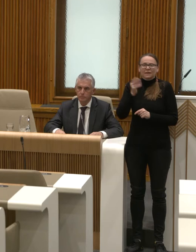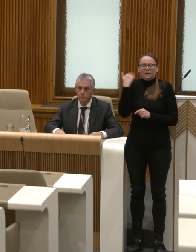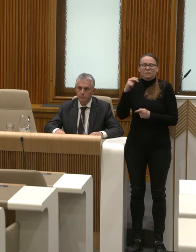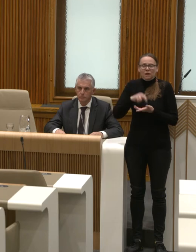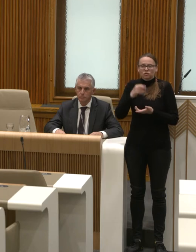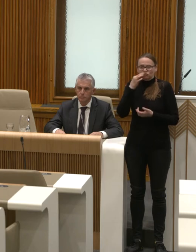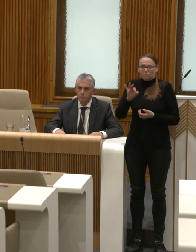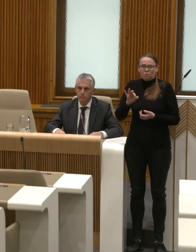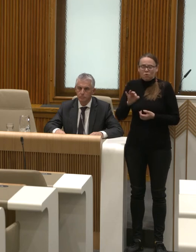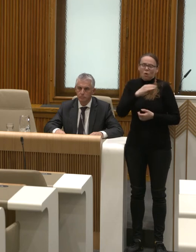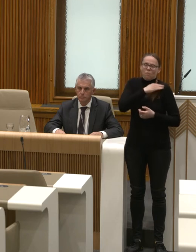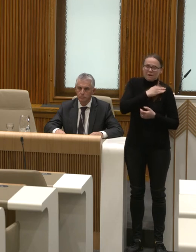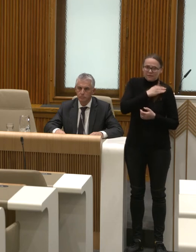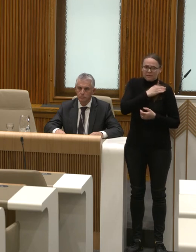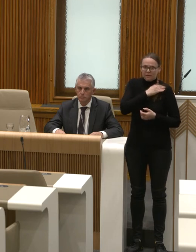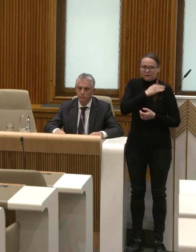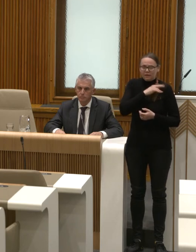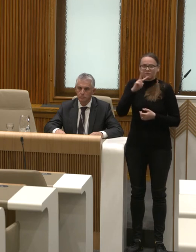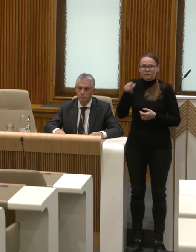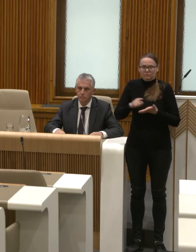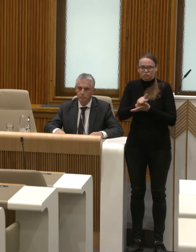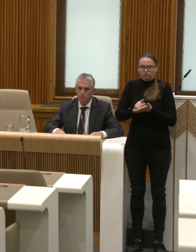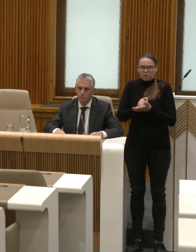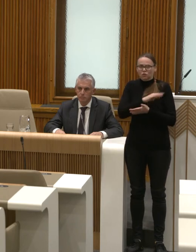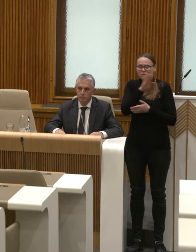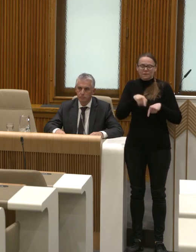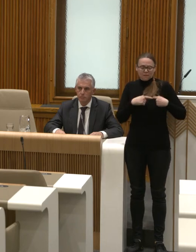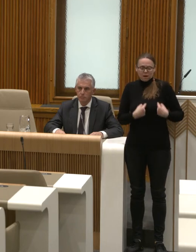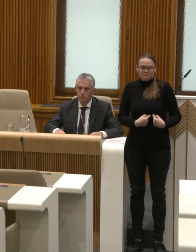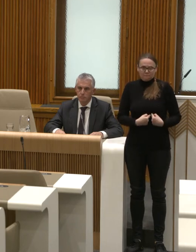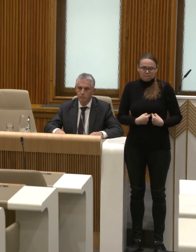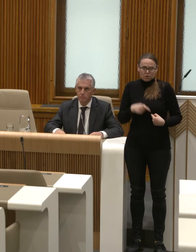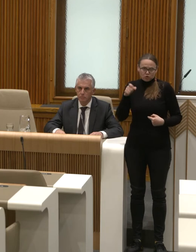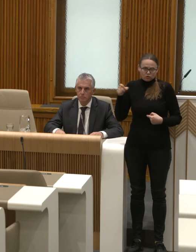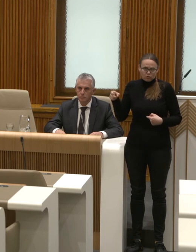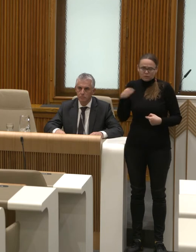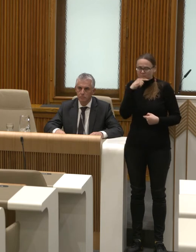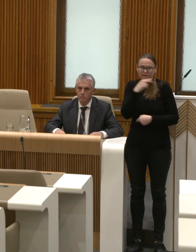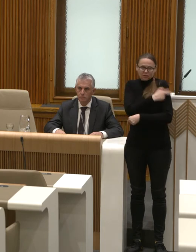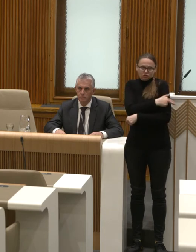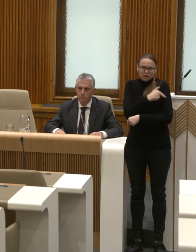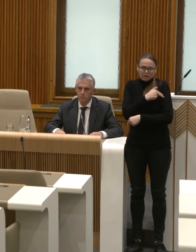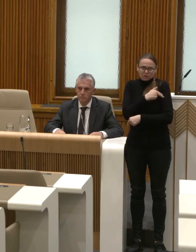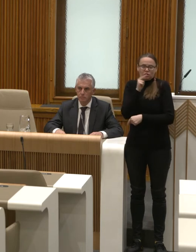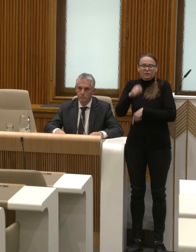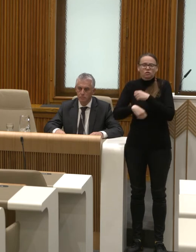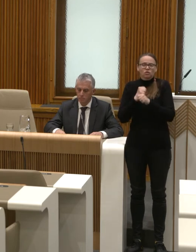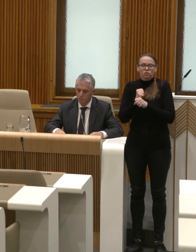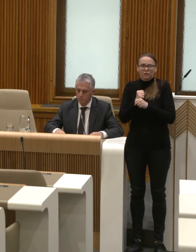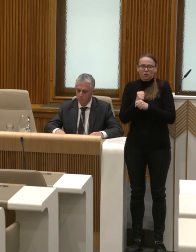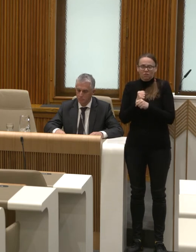bolj obremenjena v tem času, vsem prostovoljcem Rdečega križa, ki so sodelovali